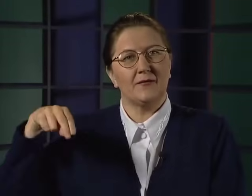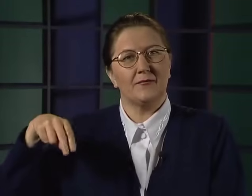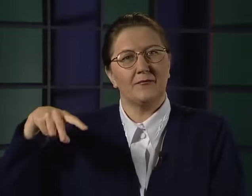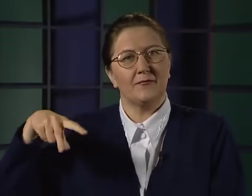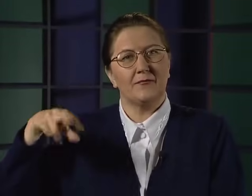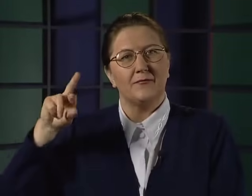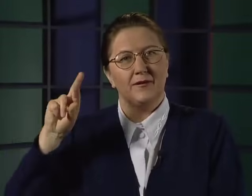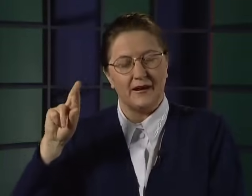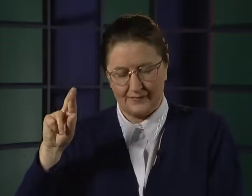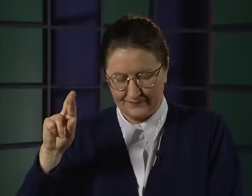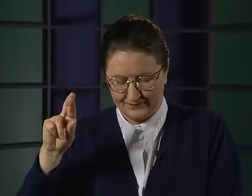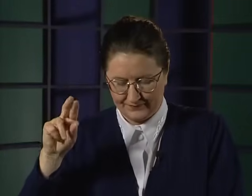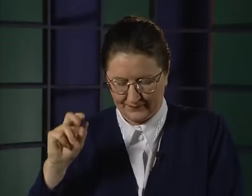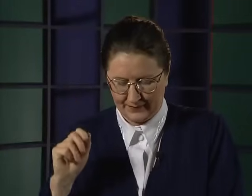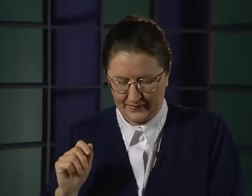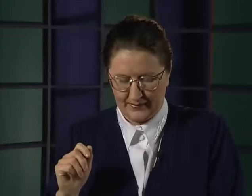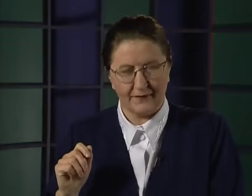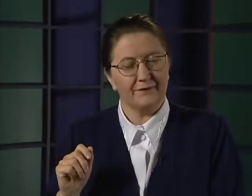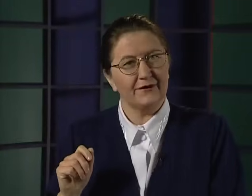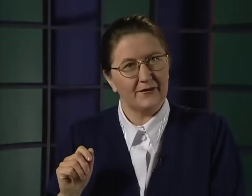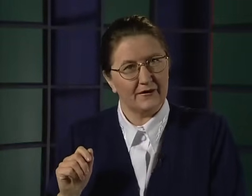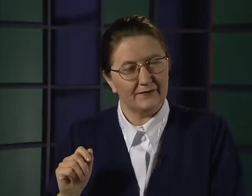-пля. Время.